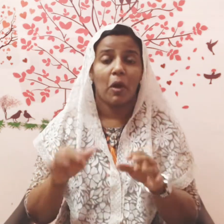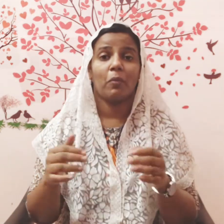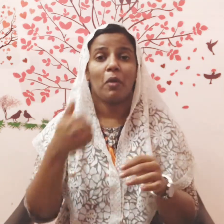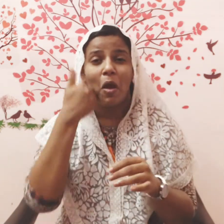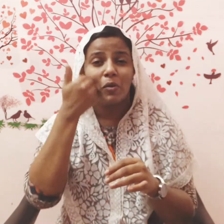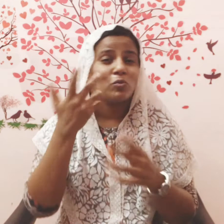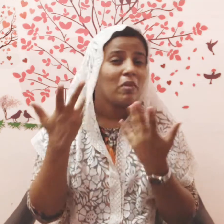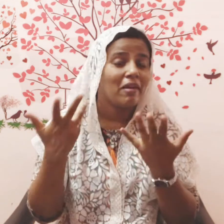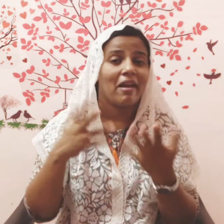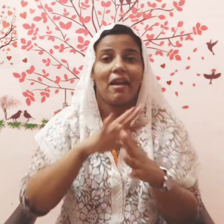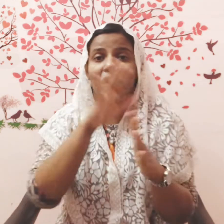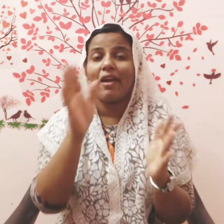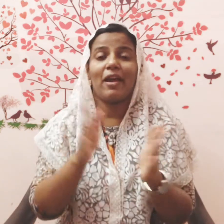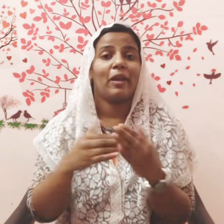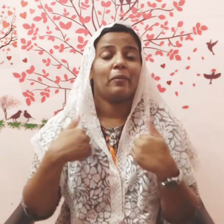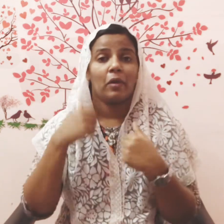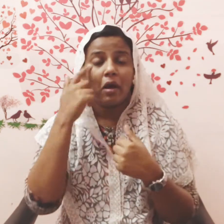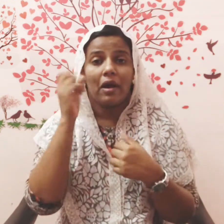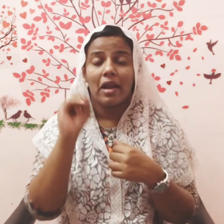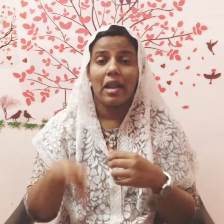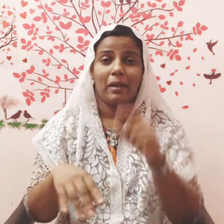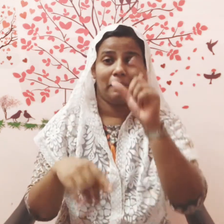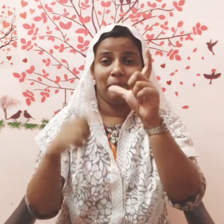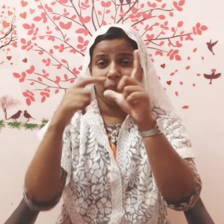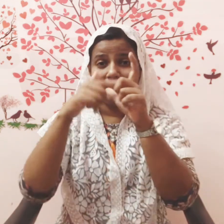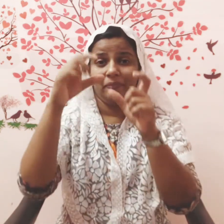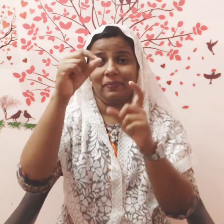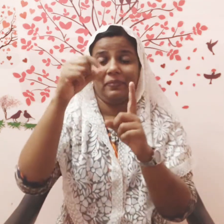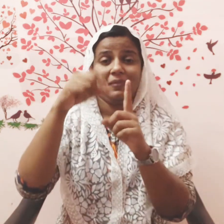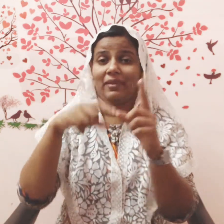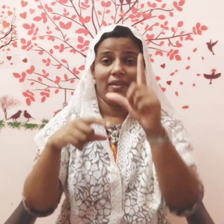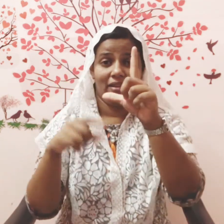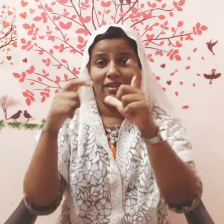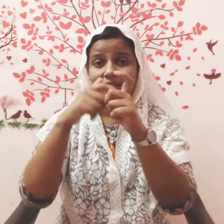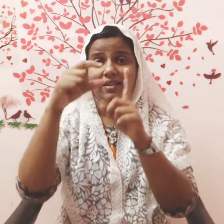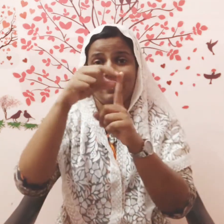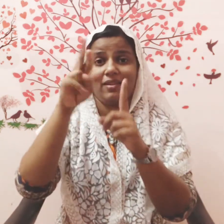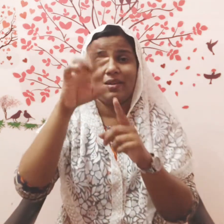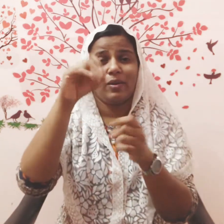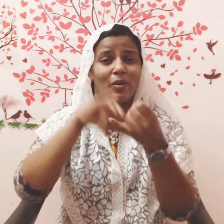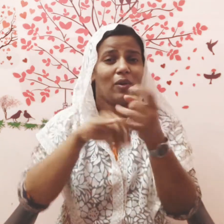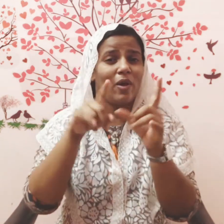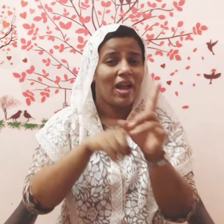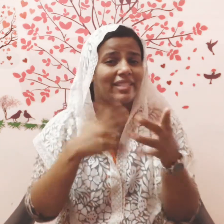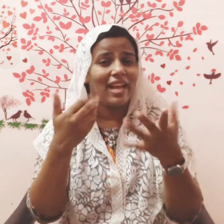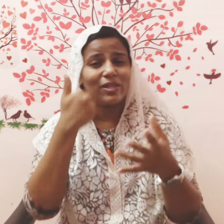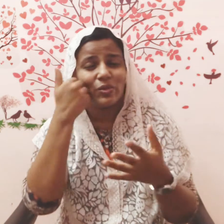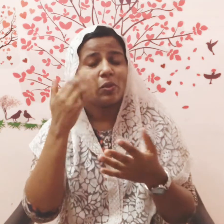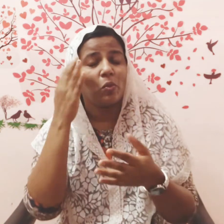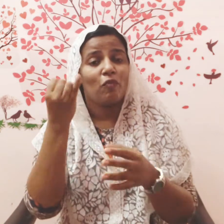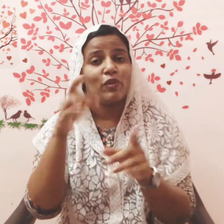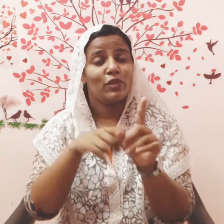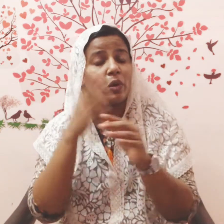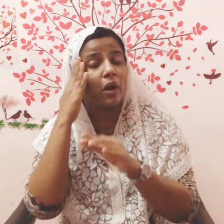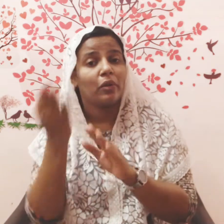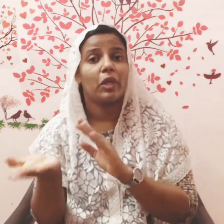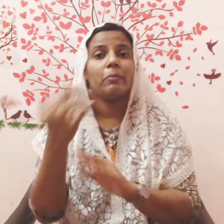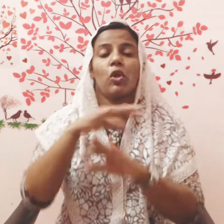സൗഖ്യമാക്കുന്നു, യേശു കുഷ്ഠരോഗിയെ തൊട്ട് സൗഖ്യമാക്കി, കുരുടന് കാഴ്ച കൊടുത്തു, അമൻ അങ്ങനെ പക്ഷപാതക്കാരനെ എഴുന്നേപ്പിച്ചു വിട്ടു എന്നൊക്കെയുള്ള കഥകൾ ഇവിടെ ചെവിയിൽ വന്നു